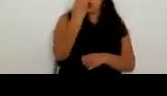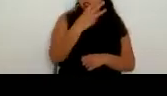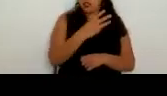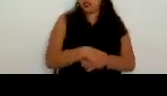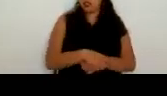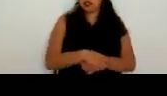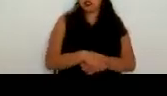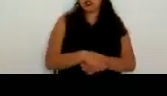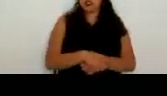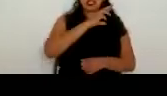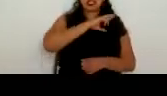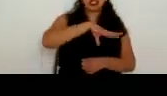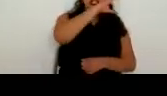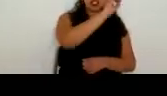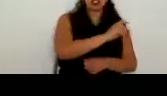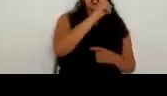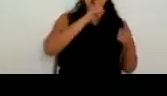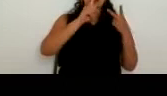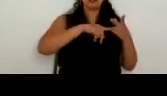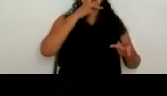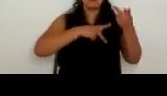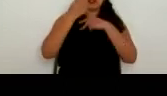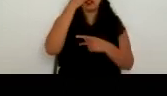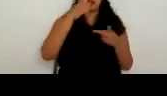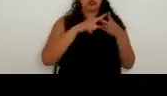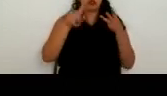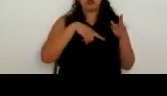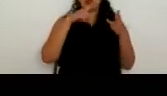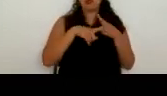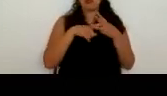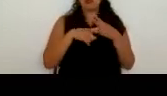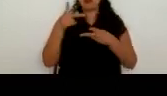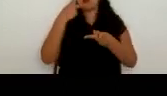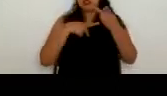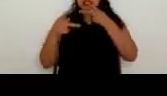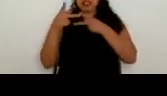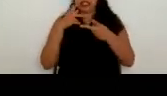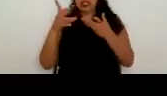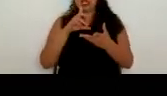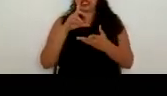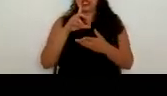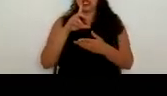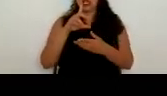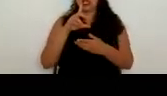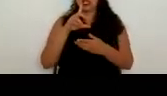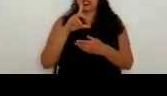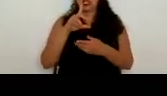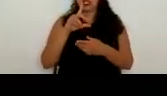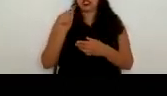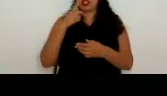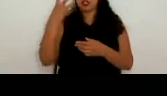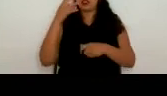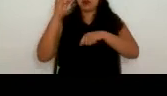20 después cada uno si es propia y pagada tres puntos luego en cuanto a los servicios domiciliarios